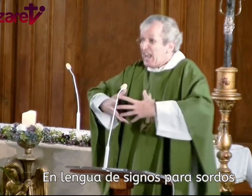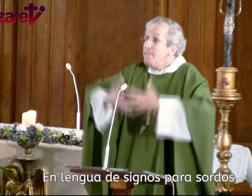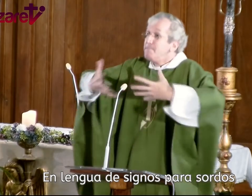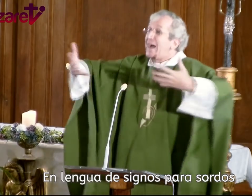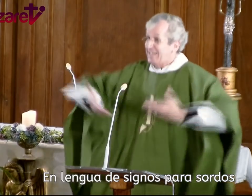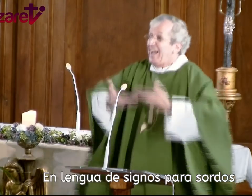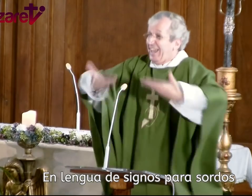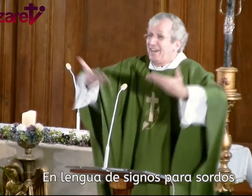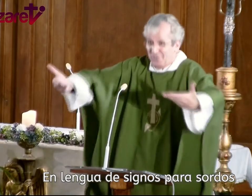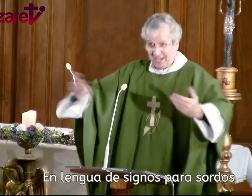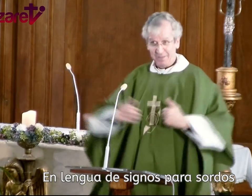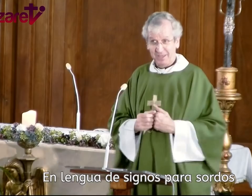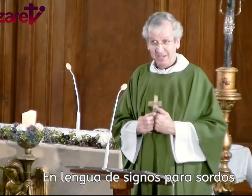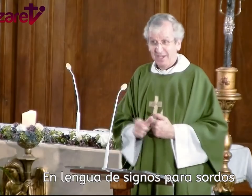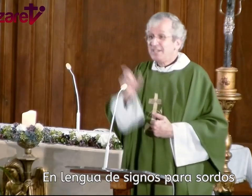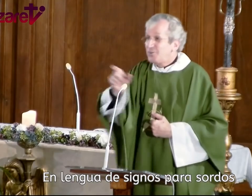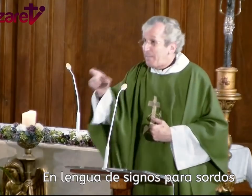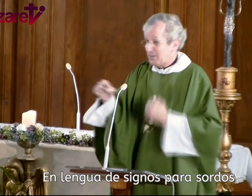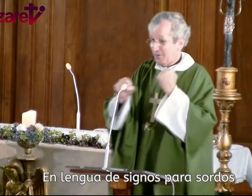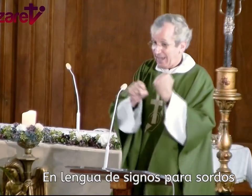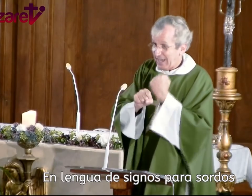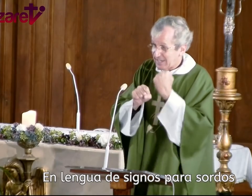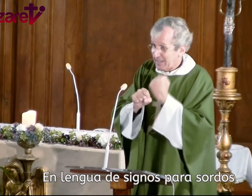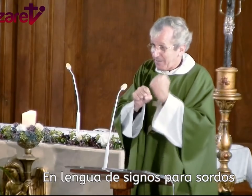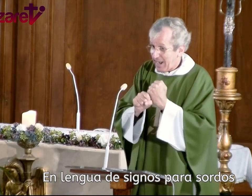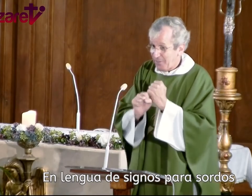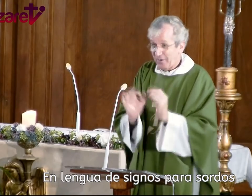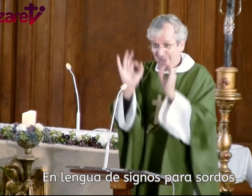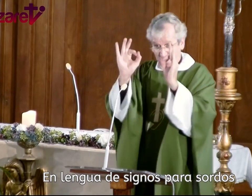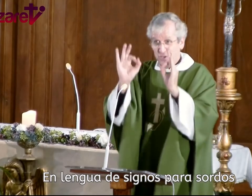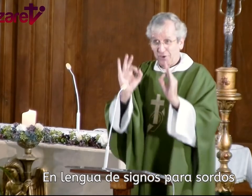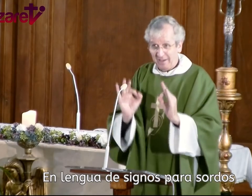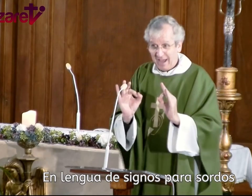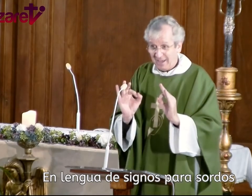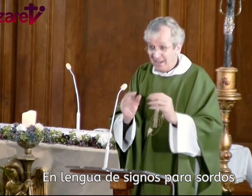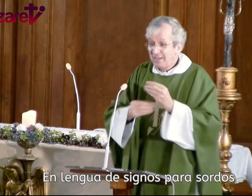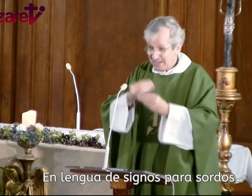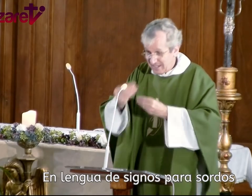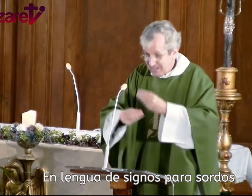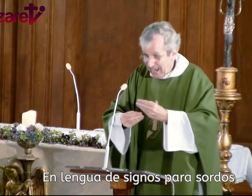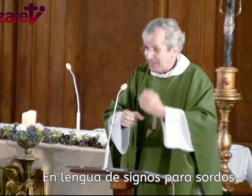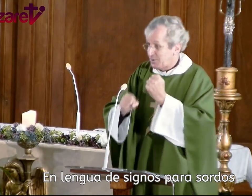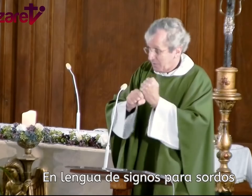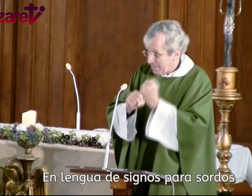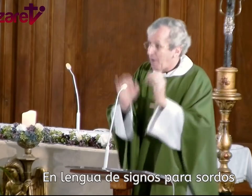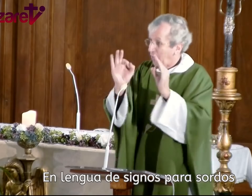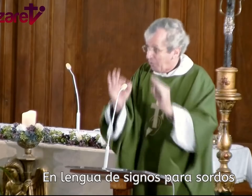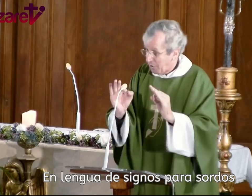más generosa Cada vez Si una persona Es trabajadora Y ordenada Si se hace Su trabajo Con orden